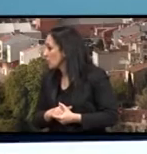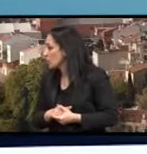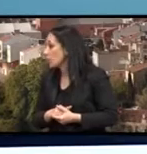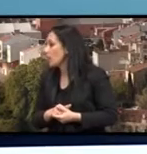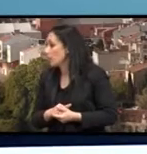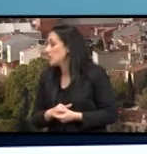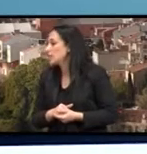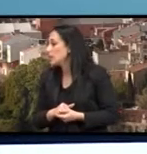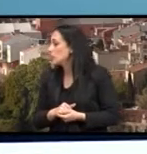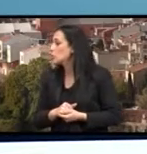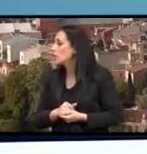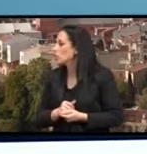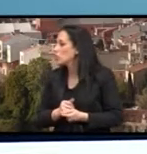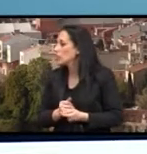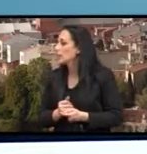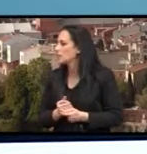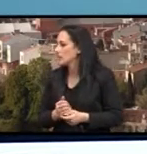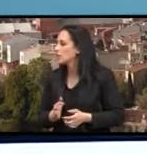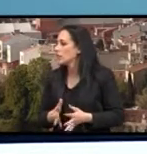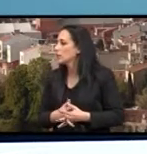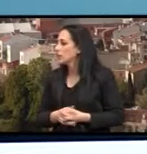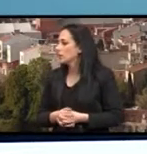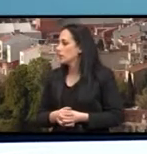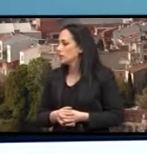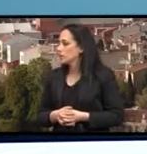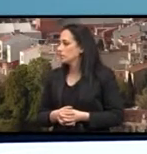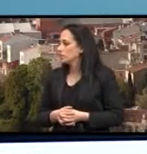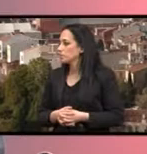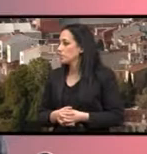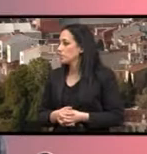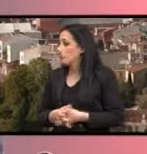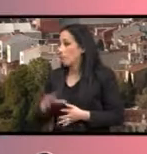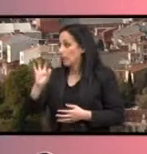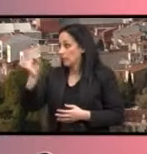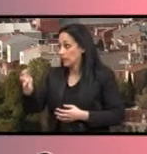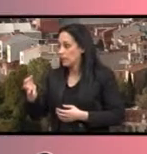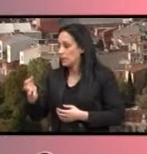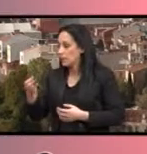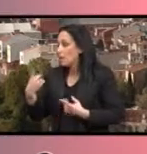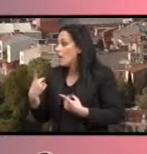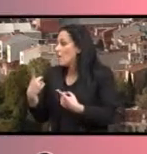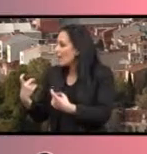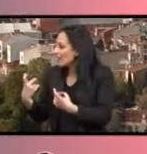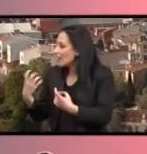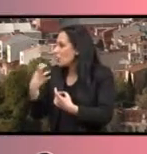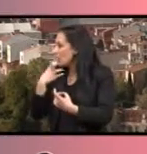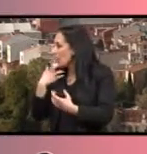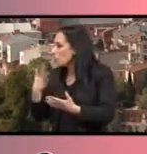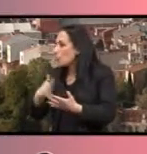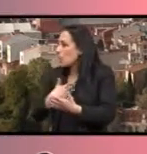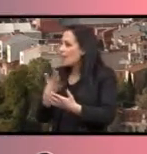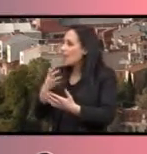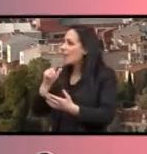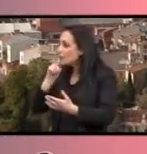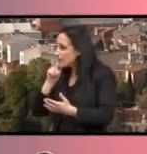no podríem ajudar. El que sí que tenim és una adaptació de teleassistència. Clar, el que estem dient és això, falta potser uns serveis assistencials, falta